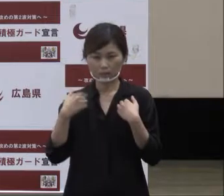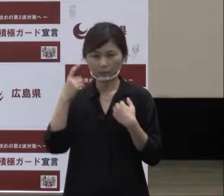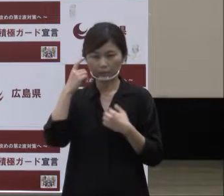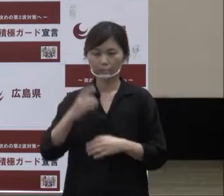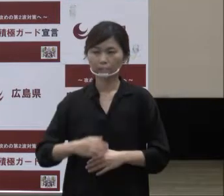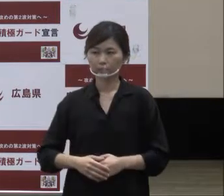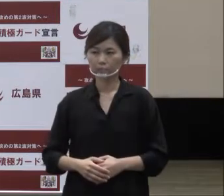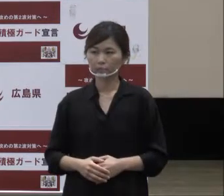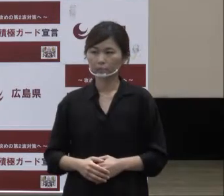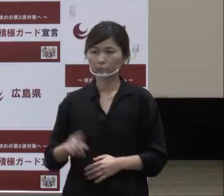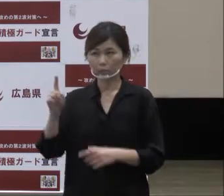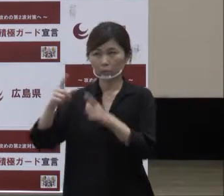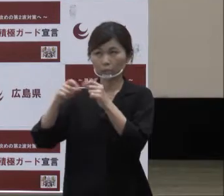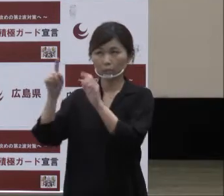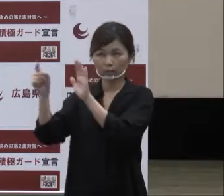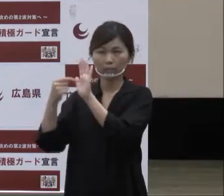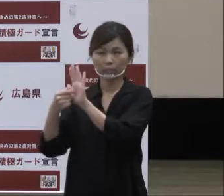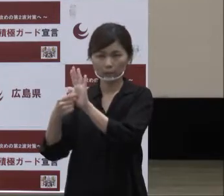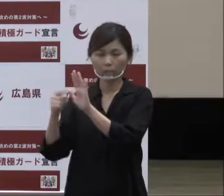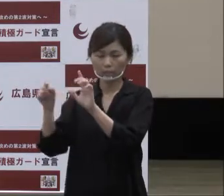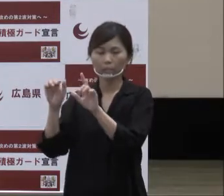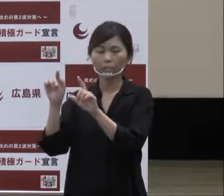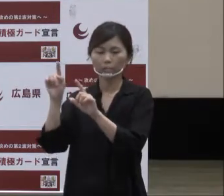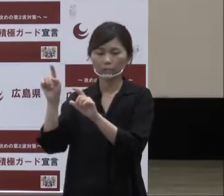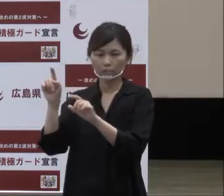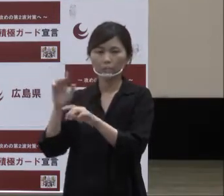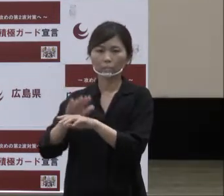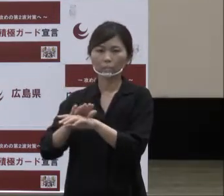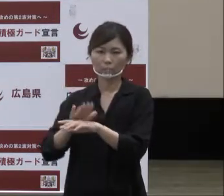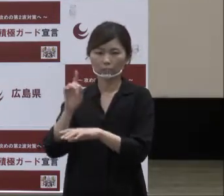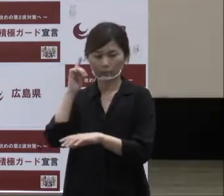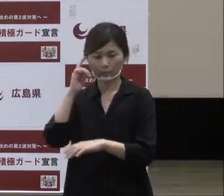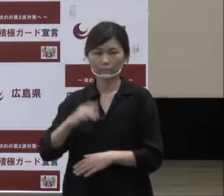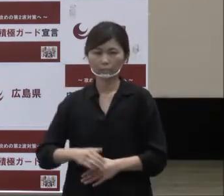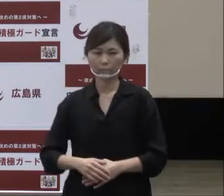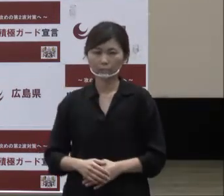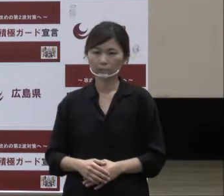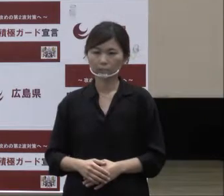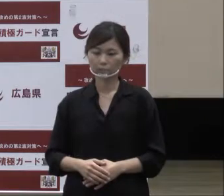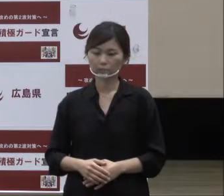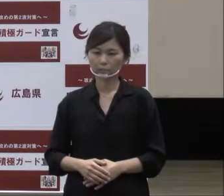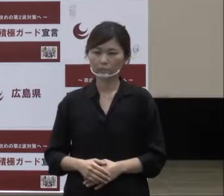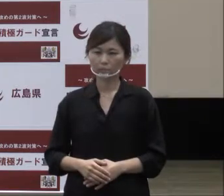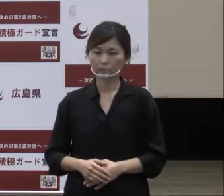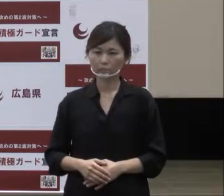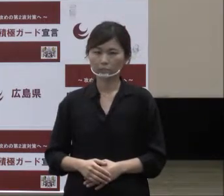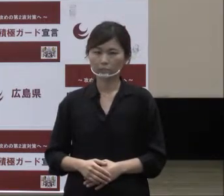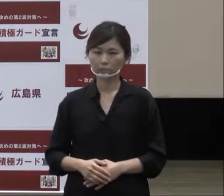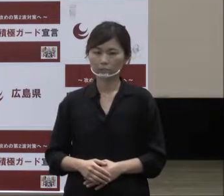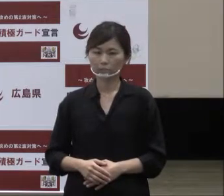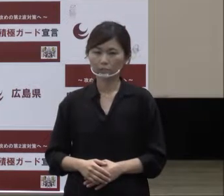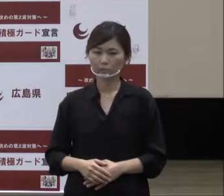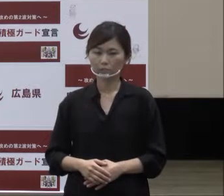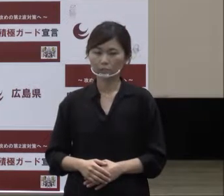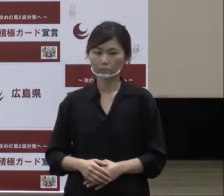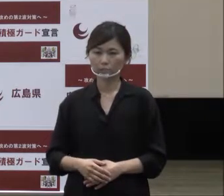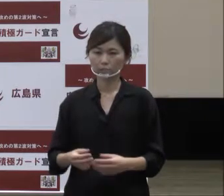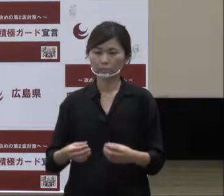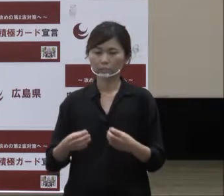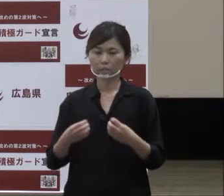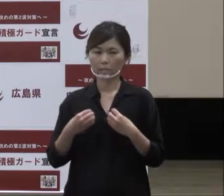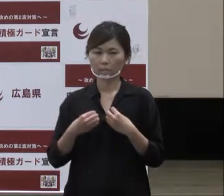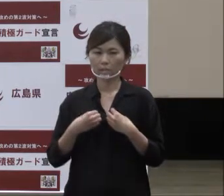それは一つのやはり目安になるんだろうなというふうには考えています。ただそれはかなり感染状況でいえば